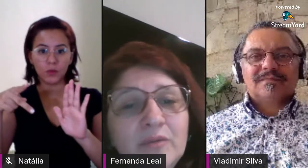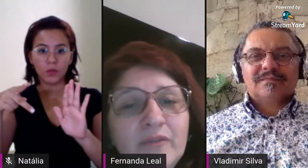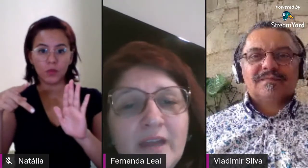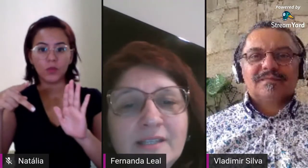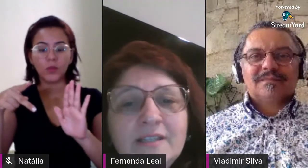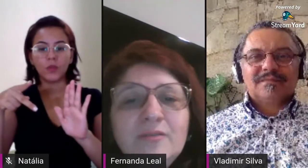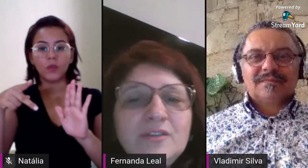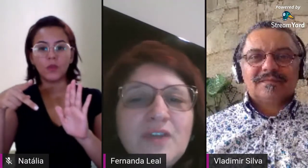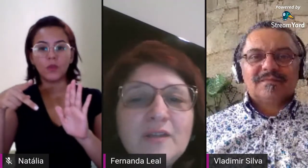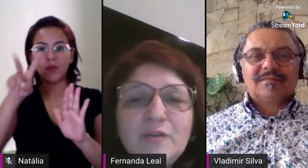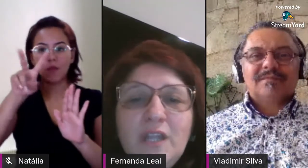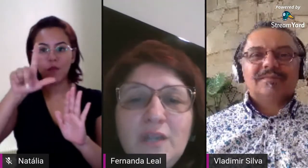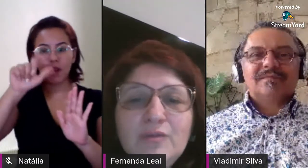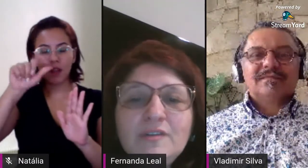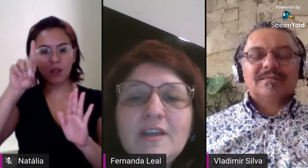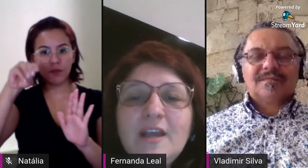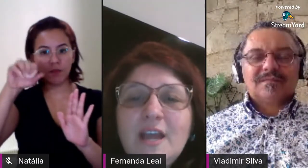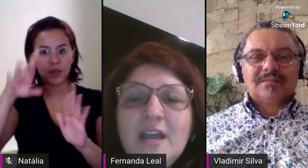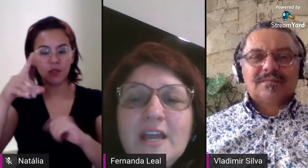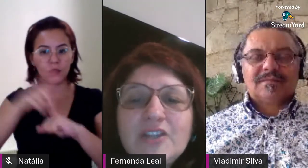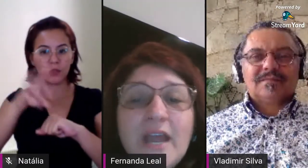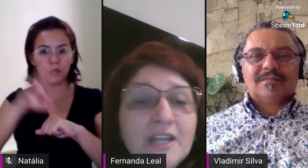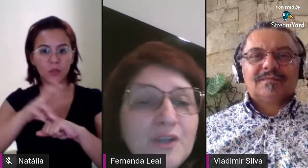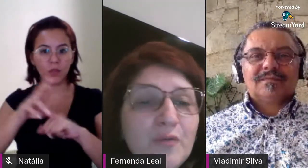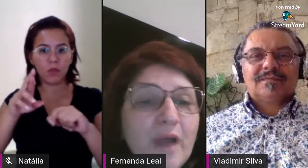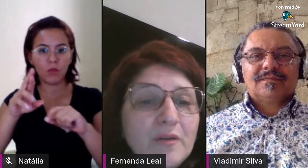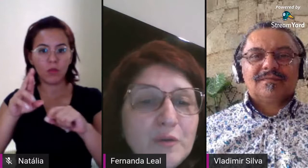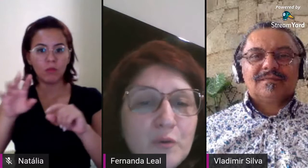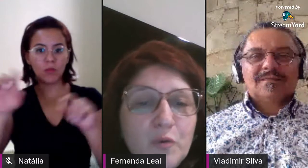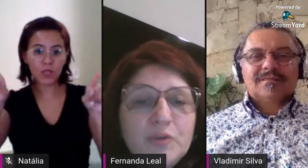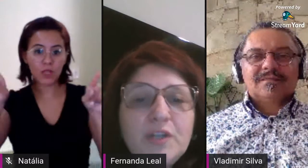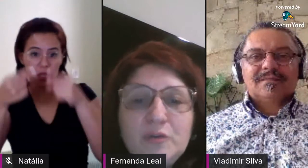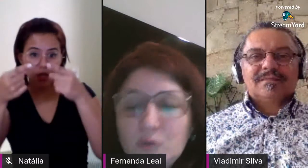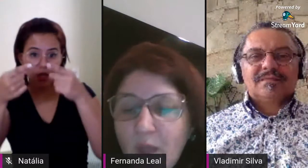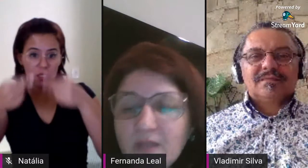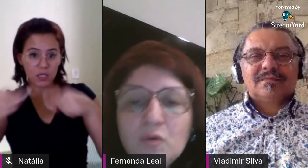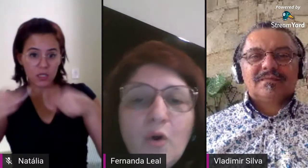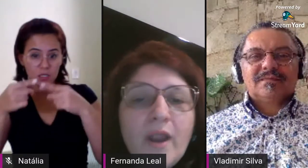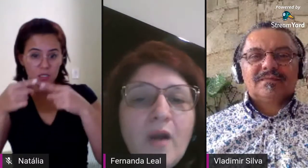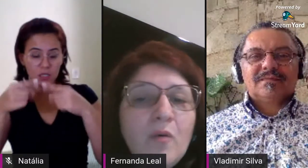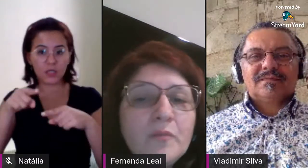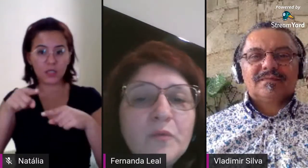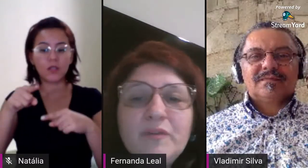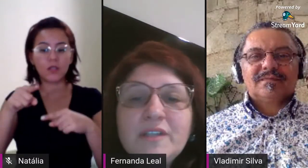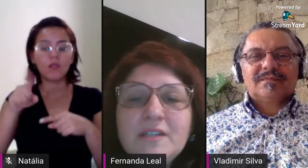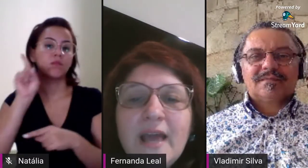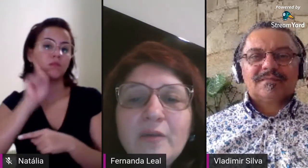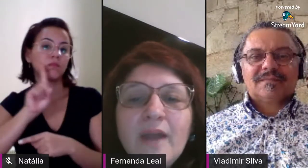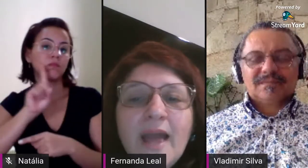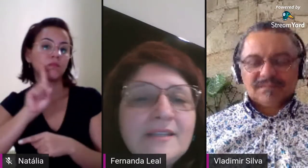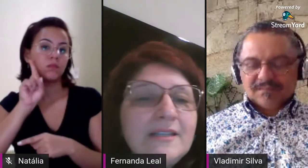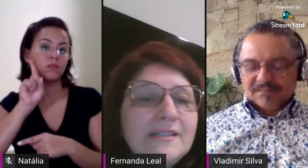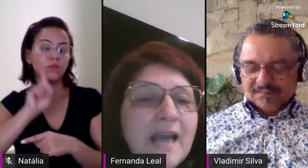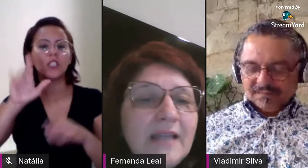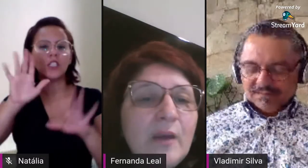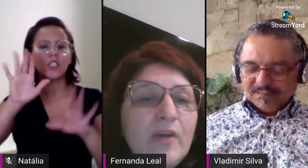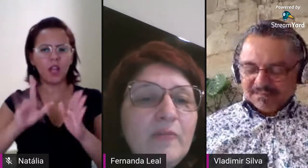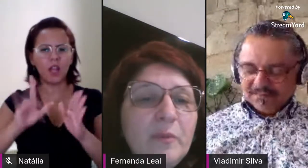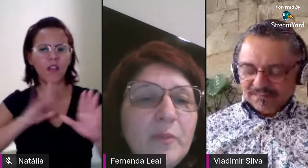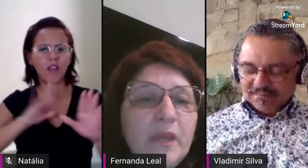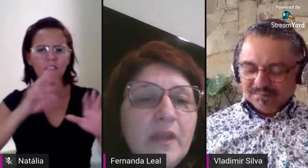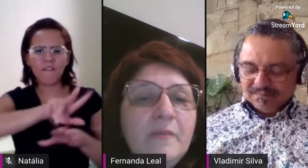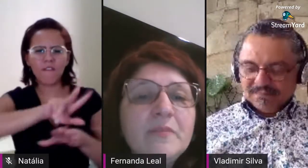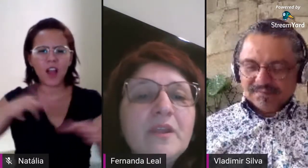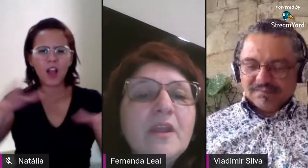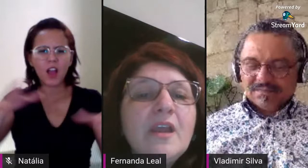State University, nos Estados Unidos. Já regeu vários grupos, entre os quais o Coral Universitário Gaze de Sá, da